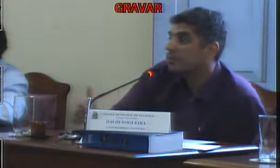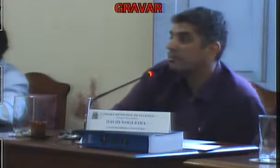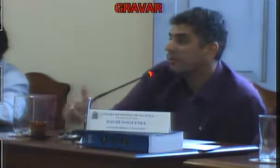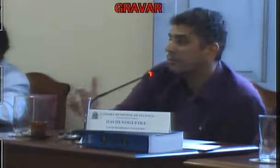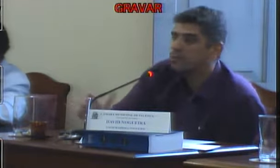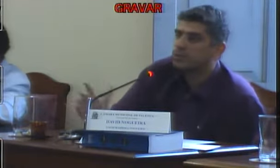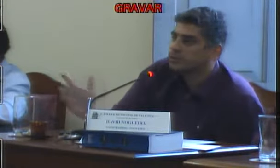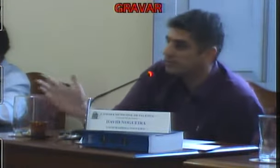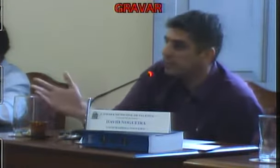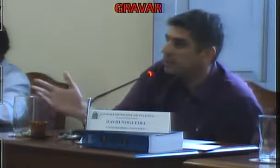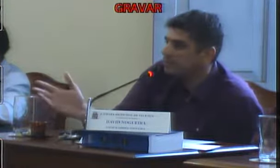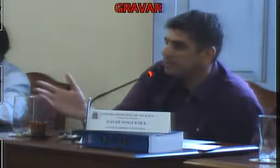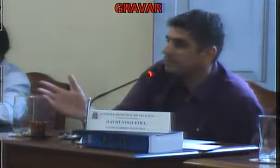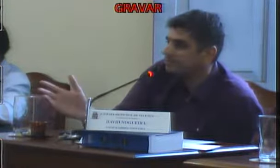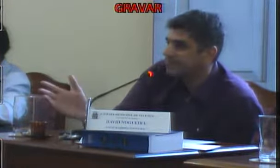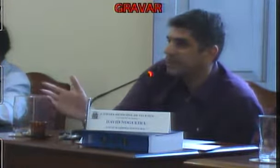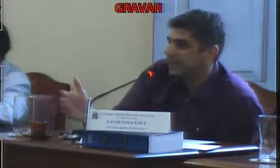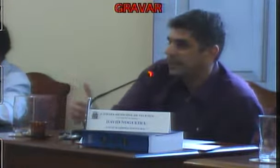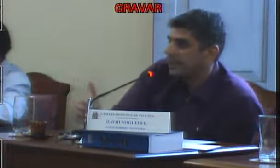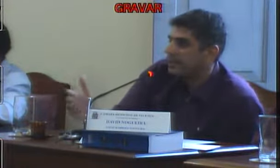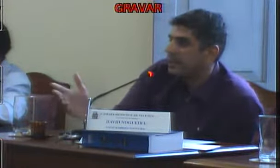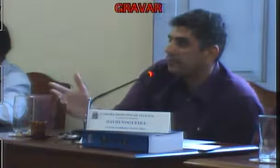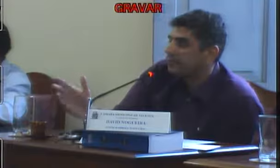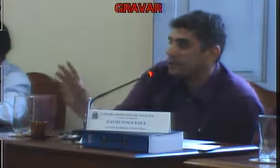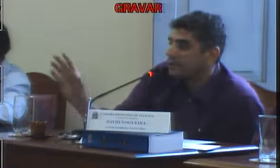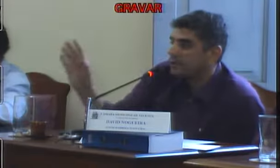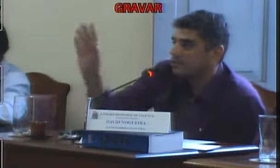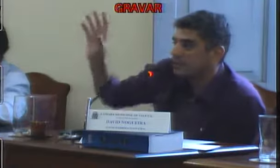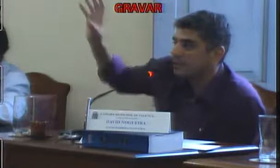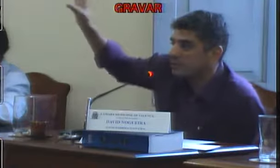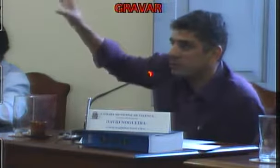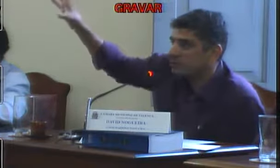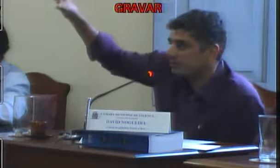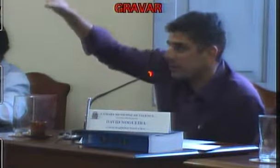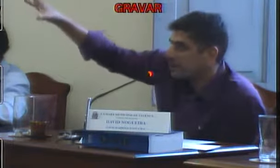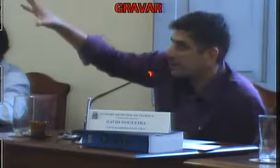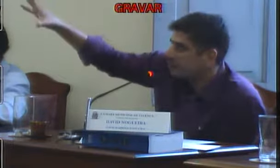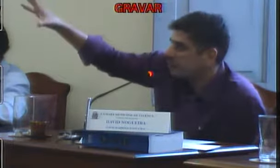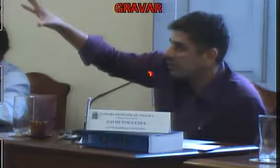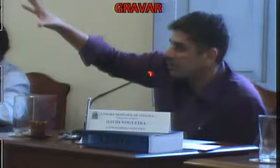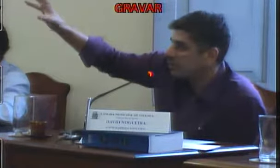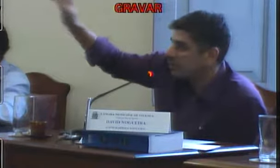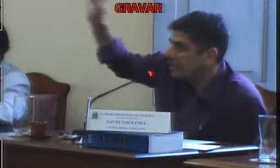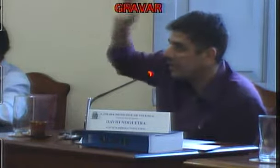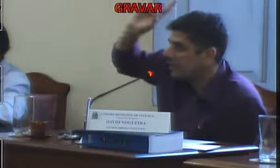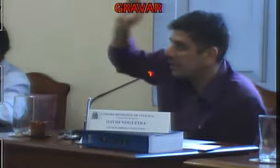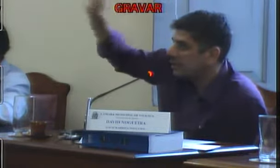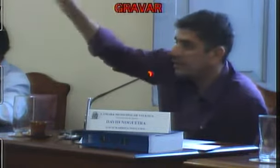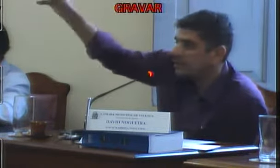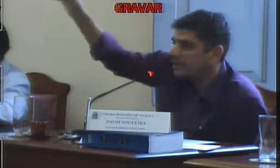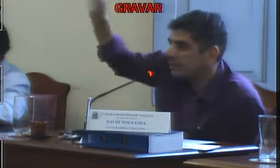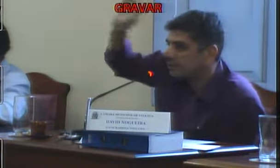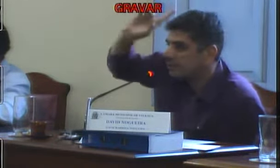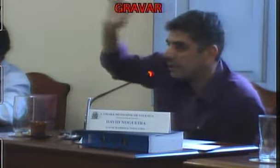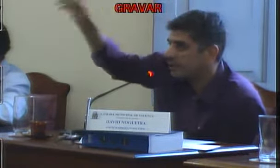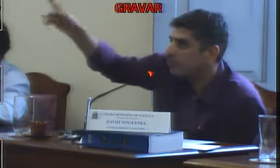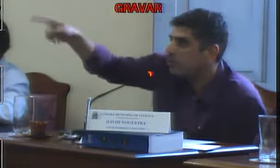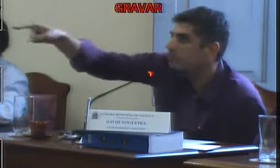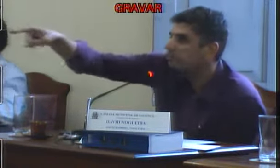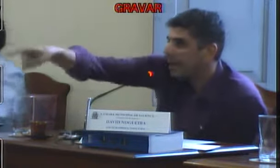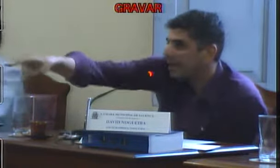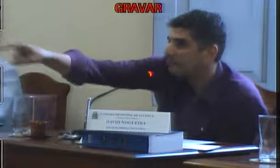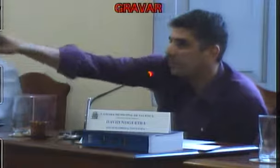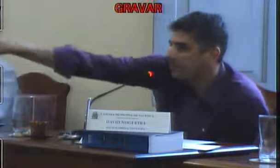energia, provavelmente o município está pagando. E aí ela falou, isso aqui em Vassouras, a Praça Central de Vassouras, é da